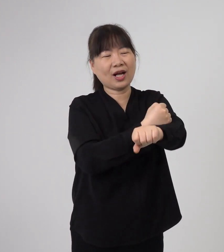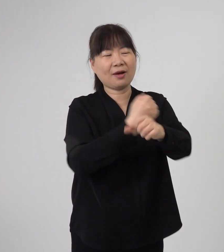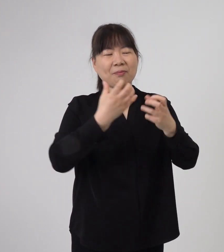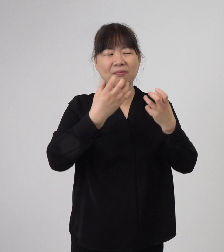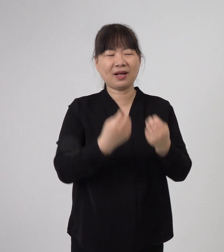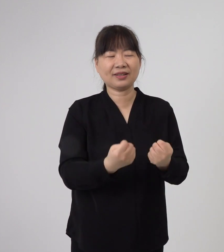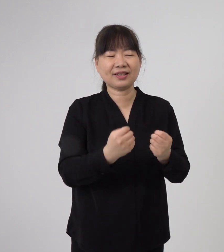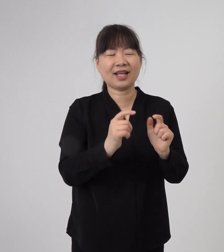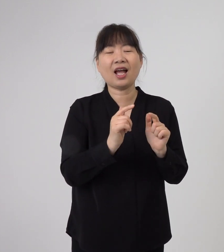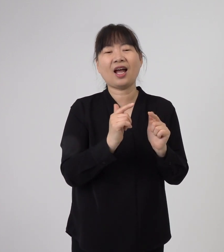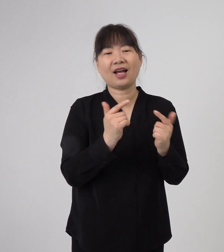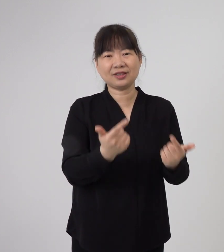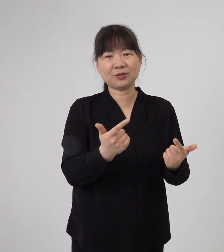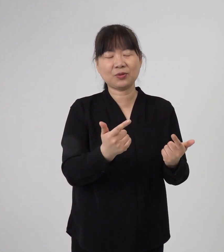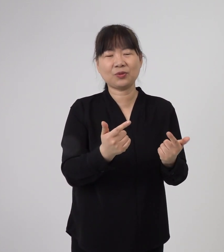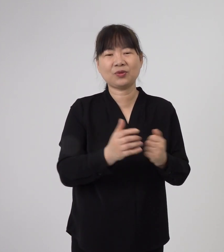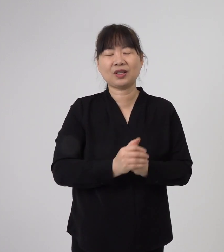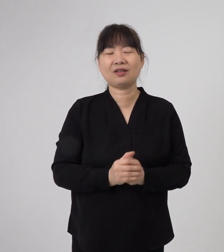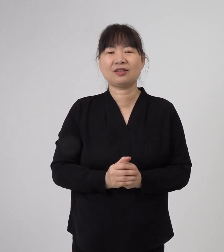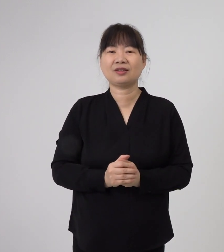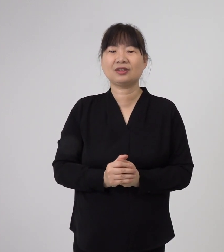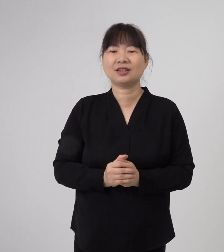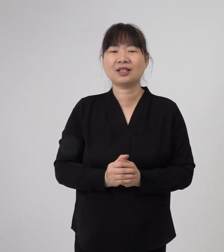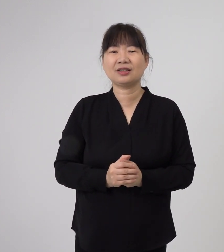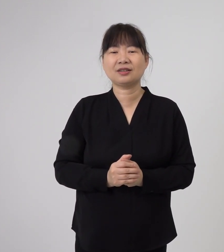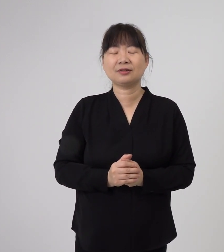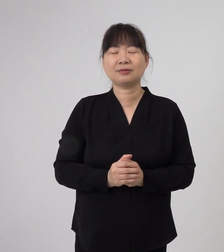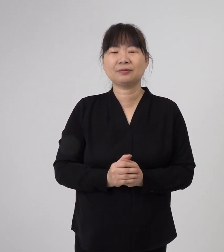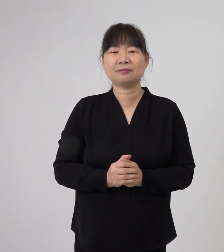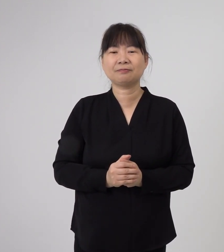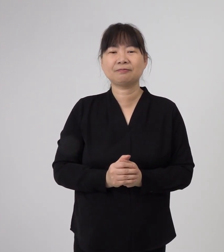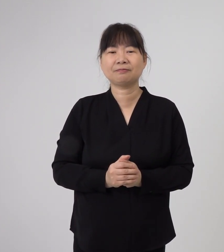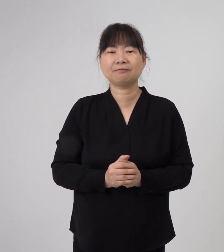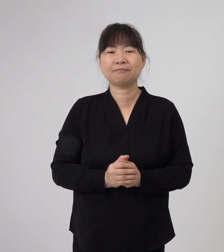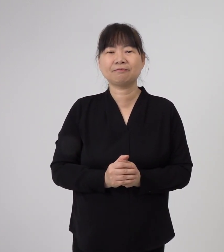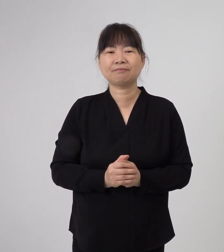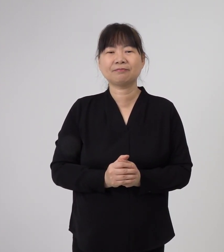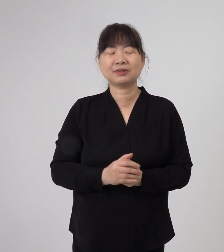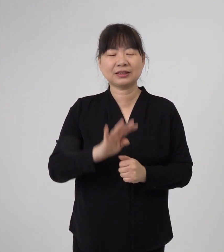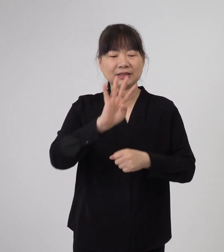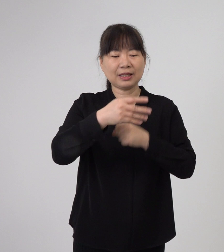아니에요. 몇 년 동안을 주목하신 거예요. 400년 동안을.